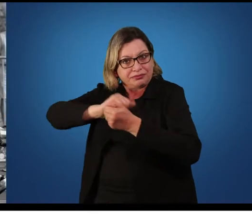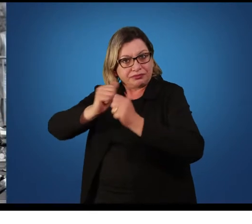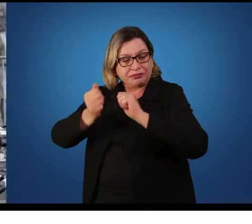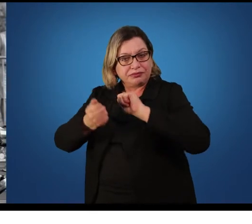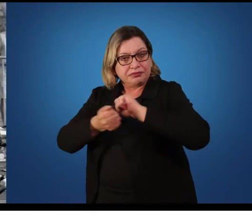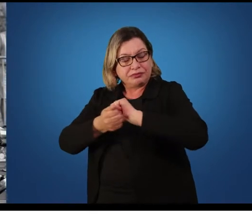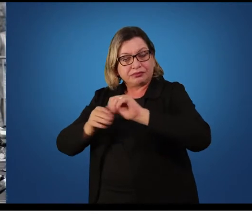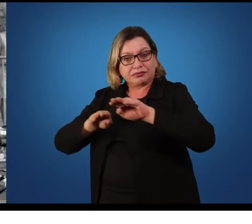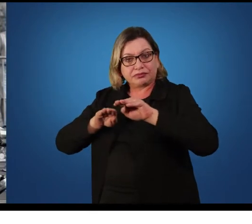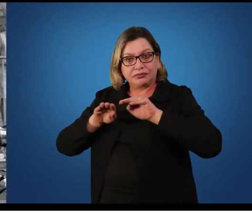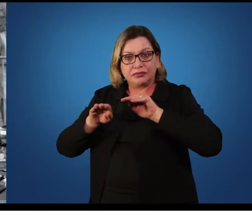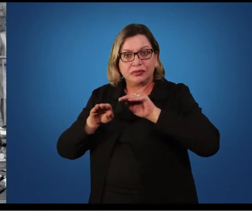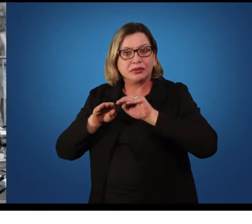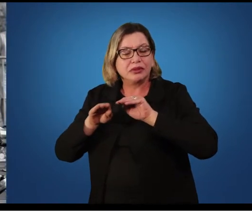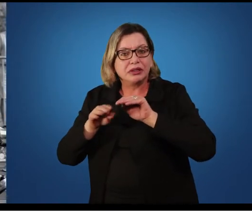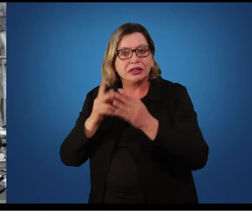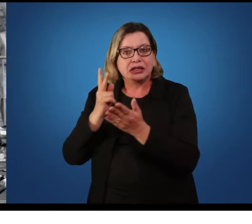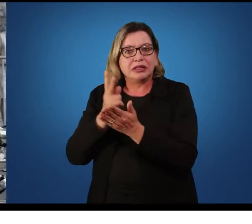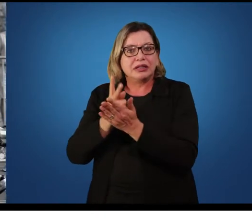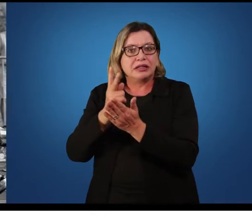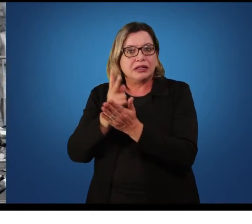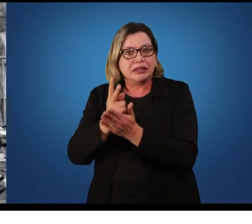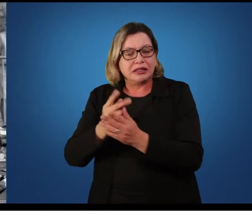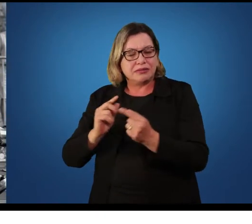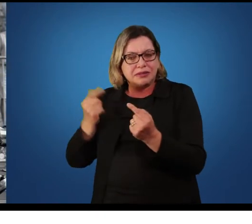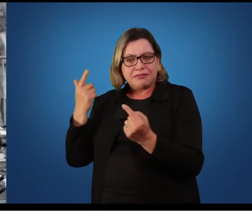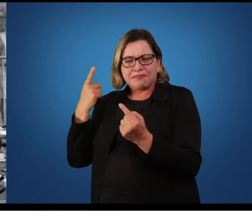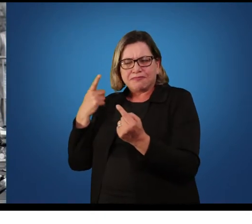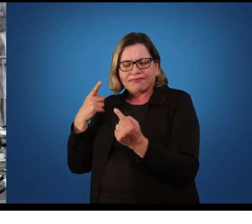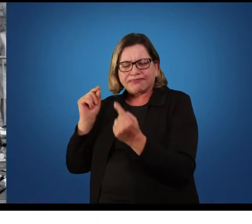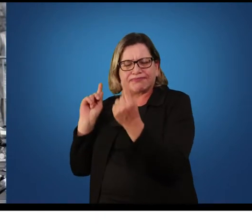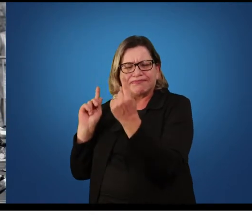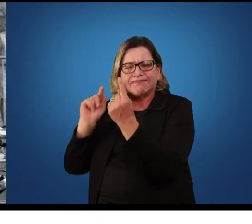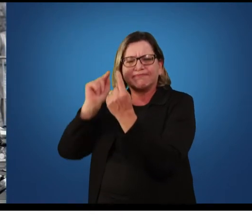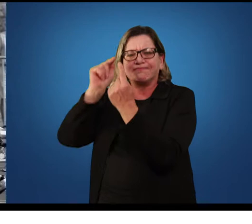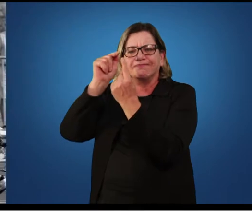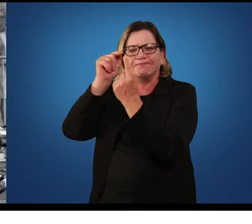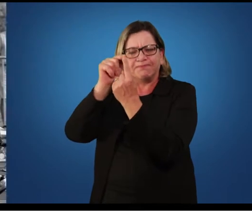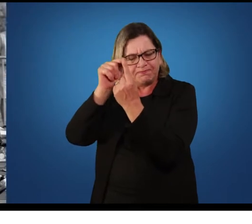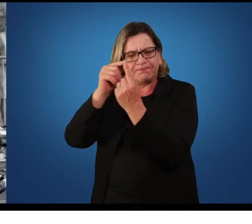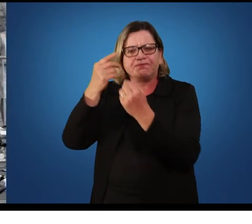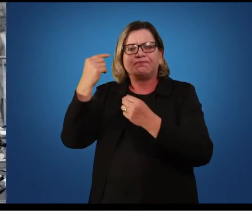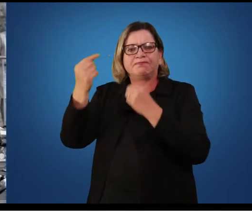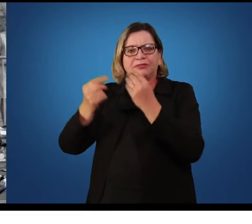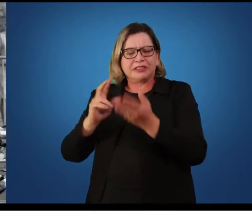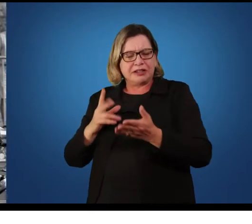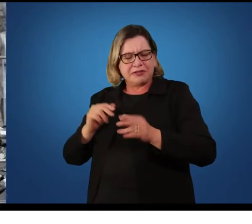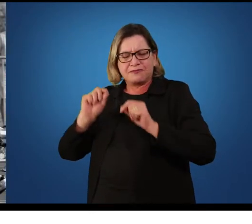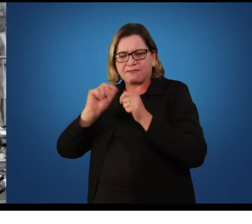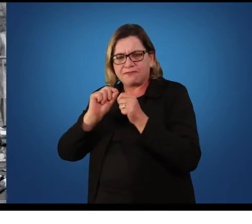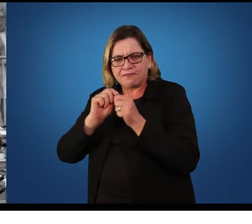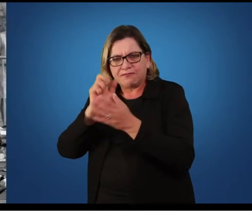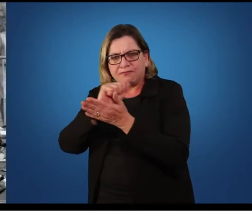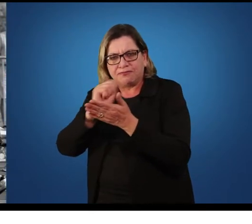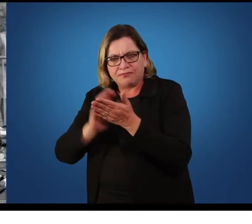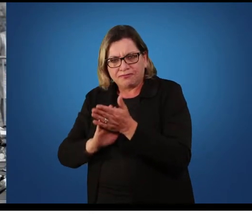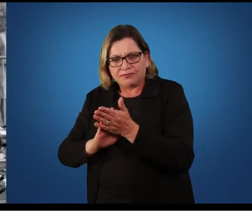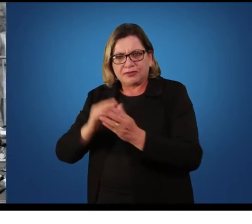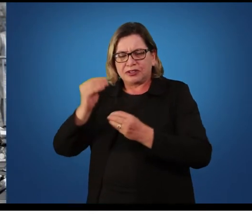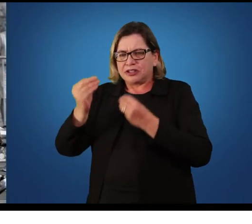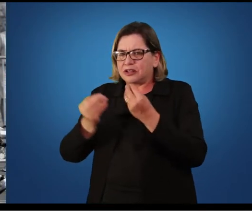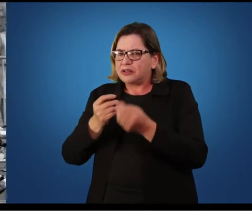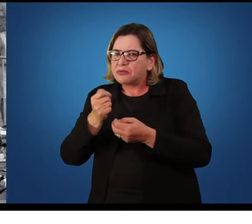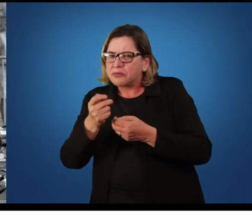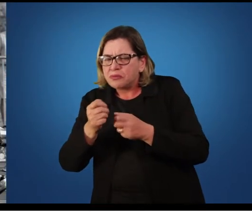de movimento, aumenta a consistência em atingir o objetivo da tarefa, desempenha habilidade com economia de